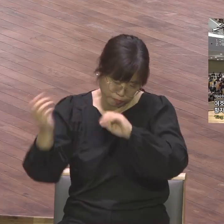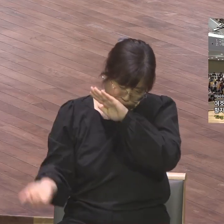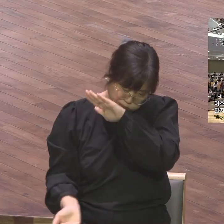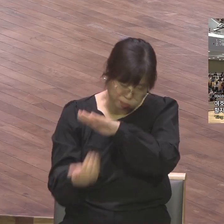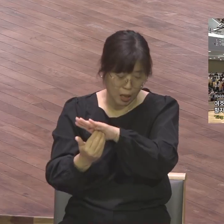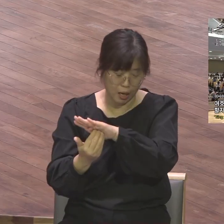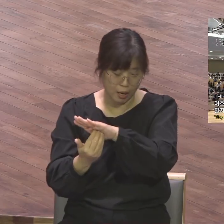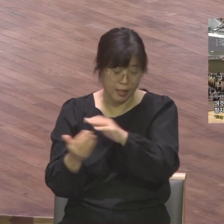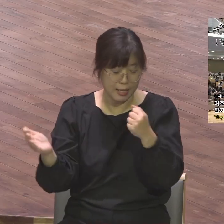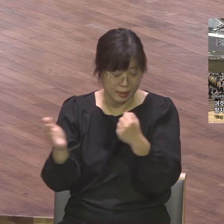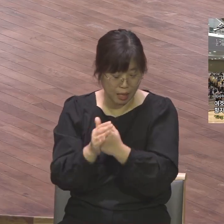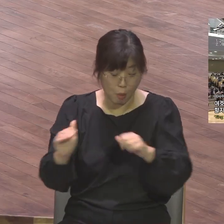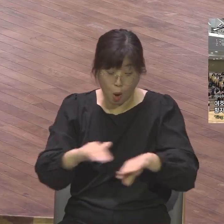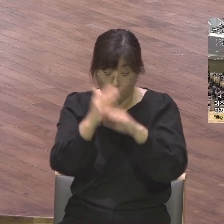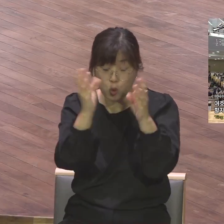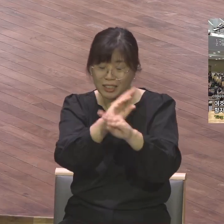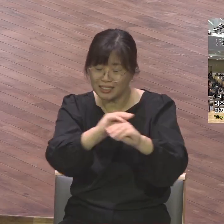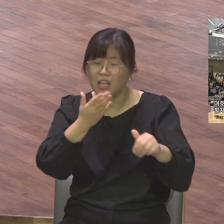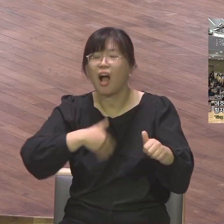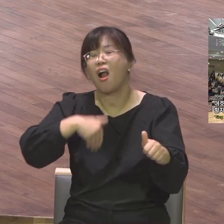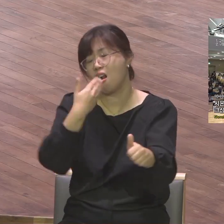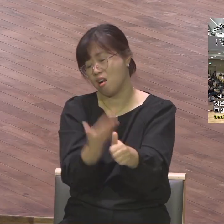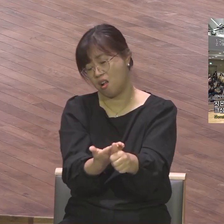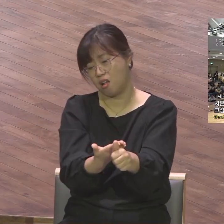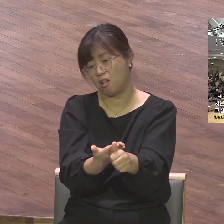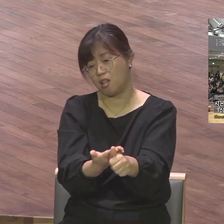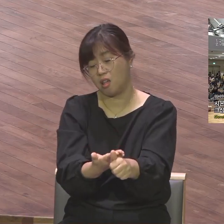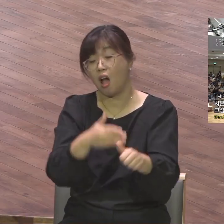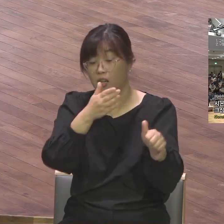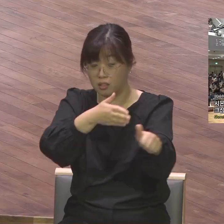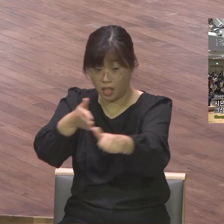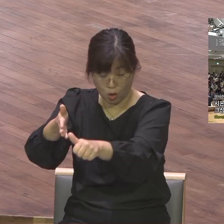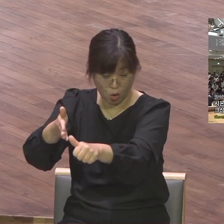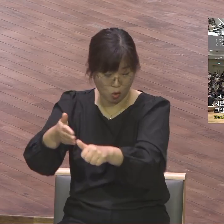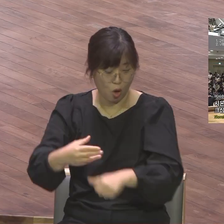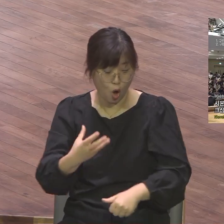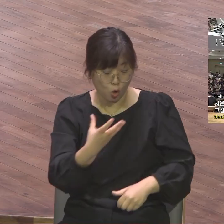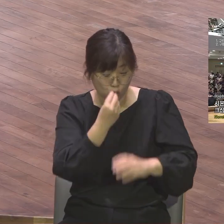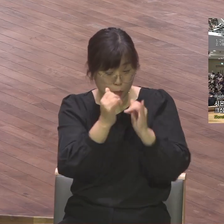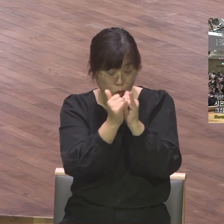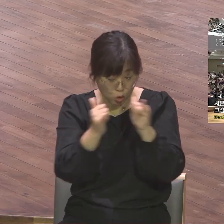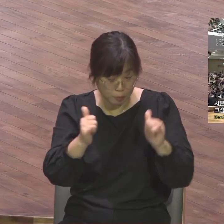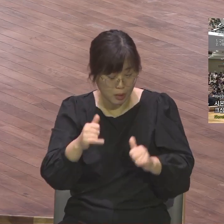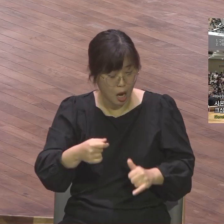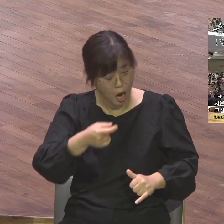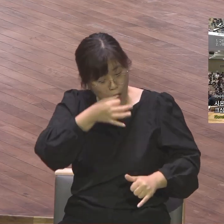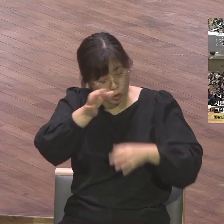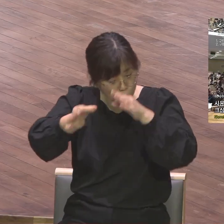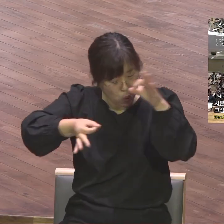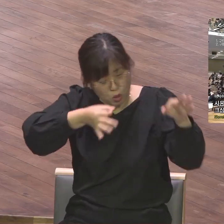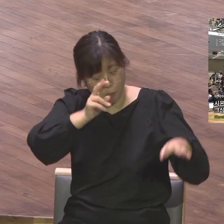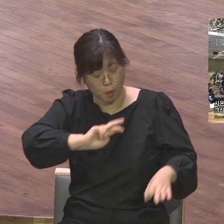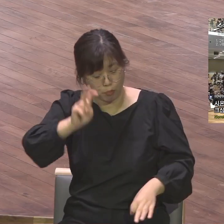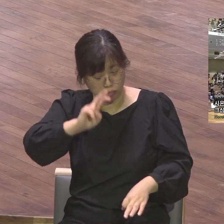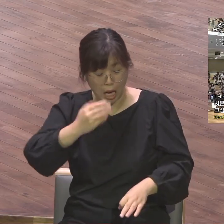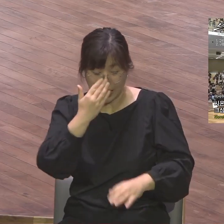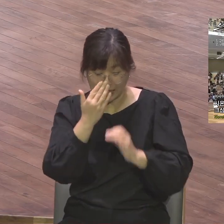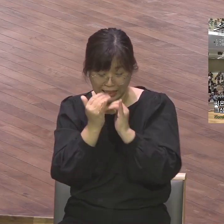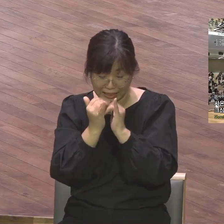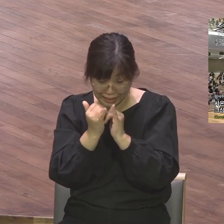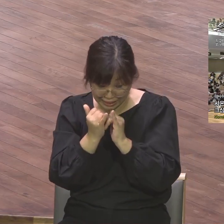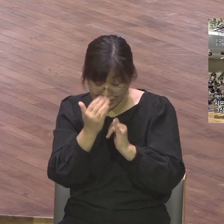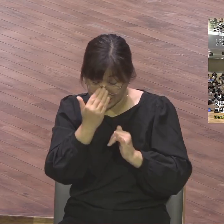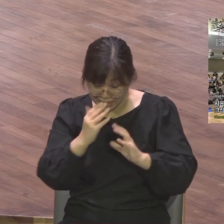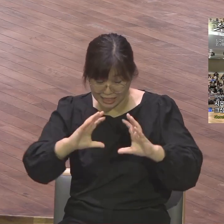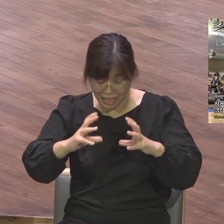하였음이니 이를 온 땅에 알게 할지어다. 시온의 주민아 소리 높여 부르라. 이스라엘의 거룩한 이가